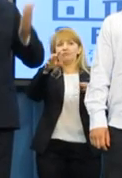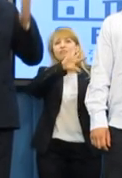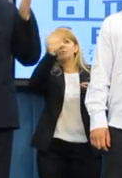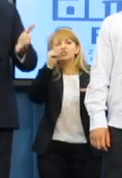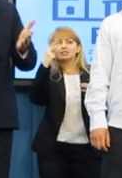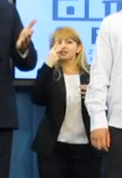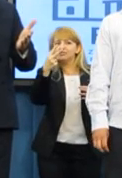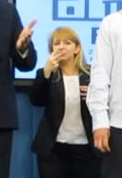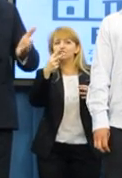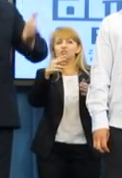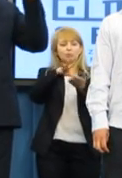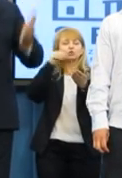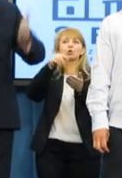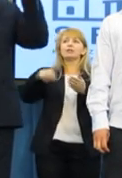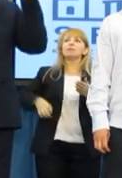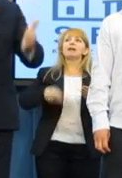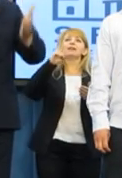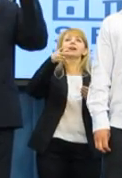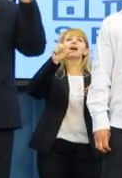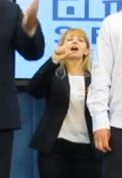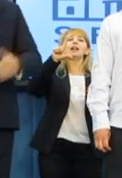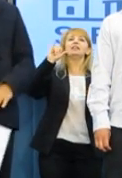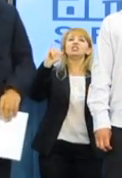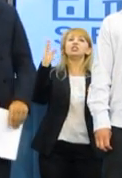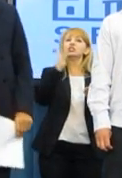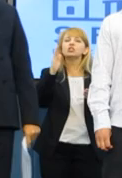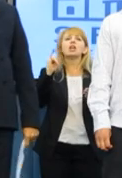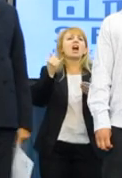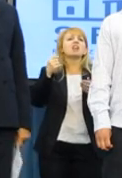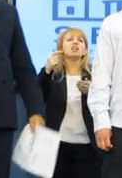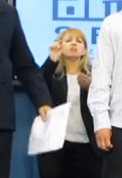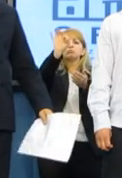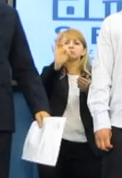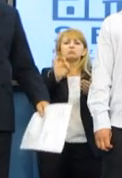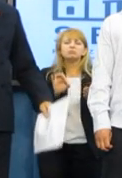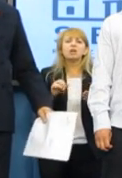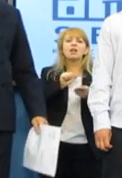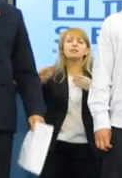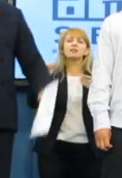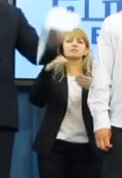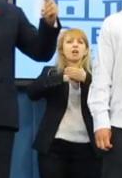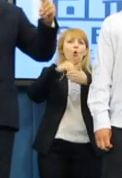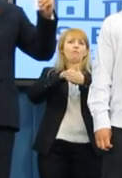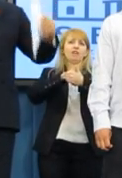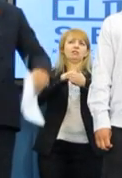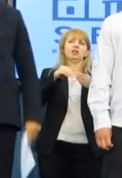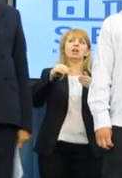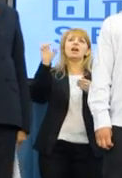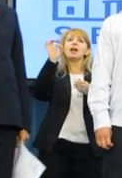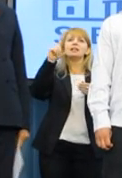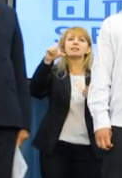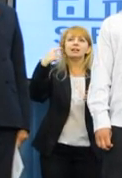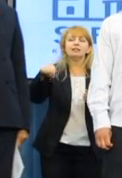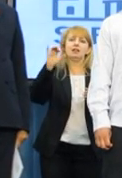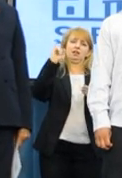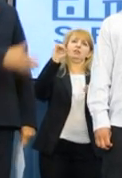na przykładzie Ryszarda Kalisza, jakimi kryteriami kieruje się i SLD, niestety ubolewam na tym, i co już jest bardziej oczywiste,